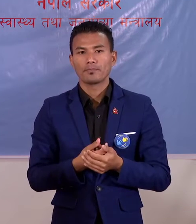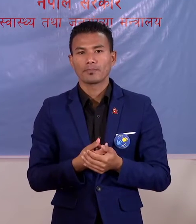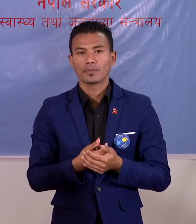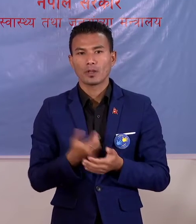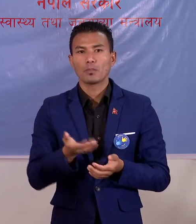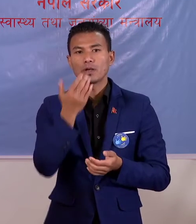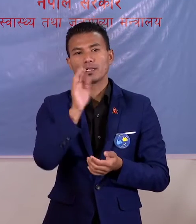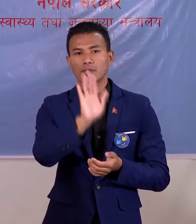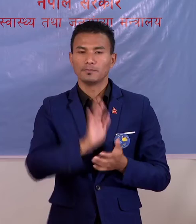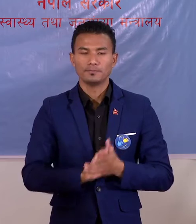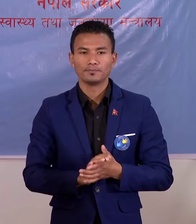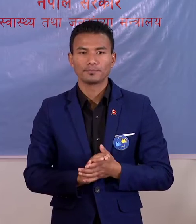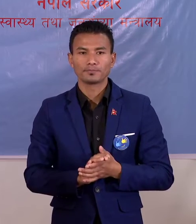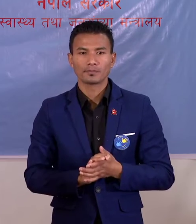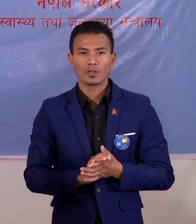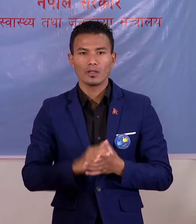बढ्नेछ।